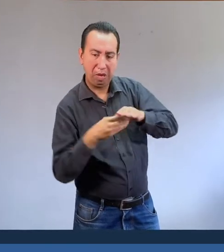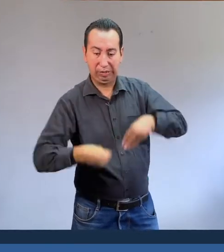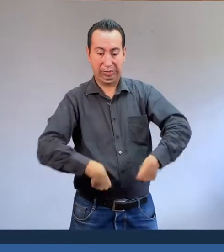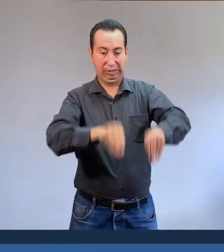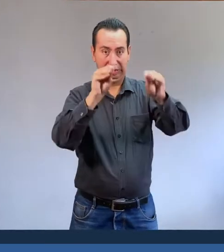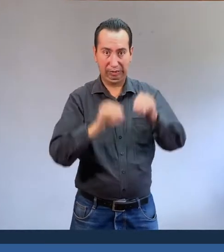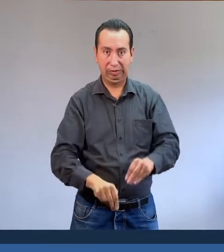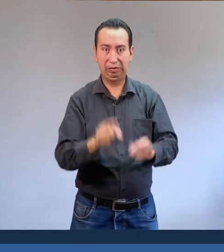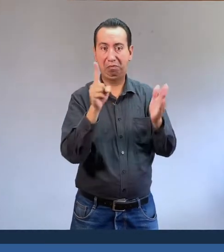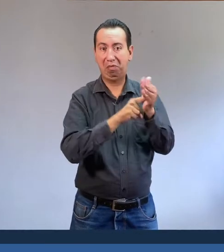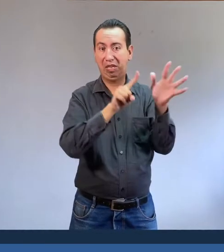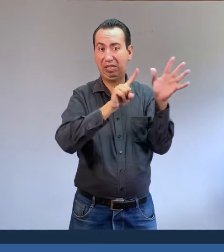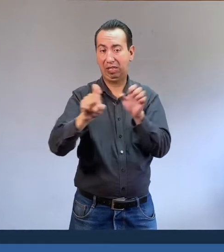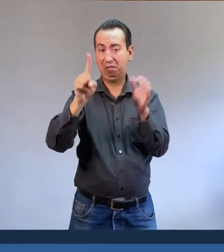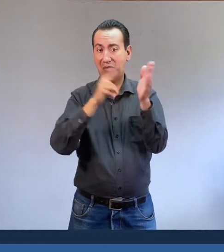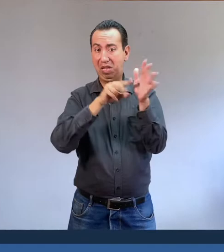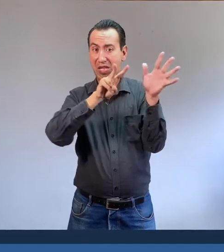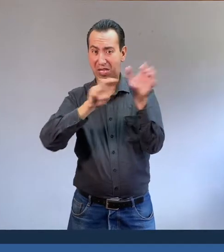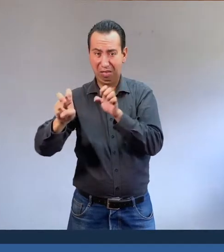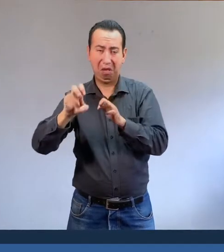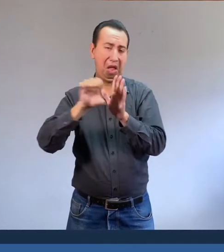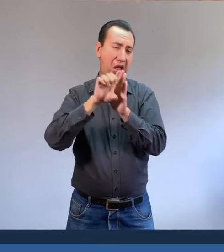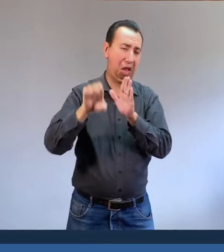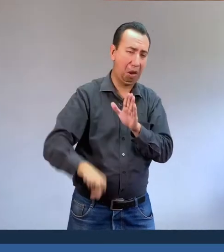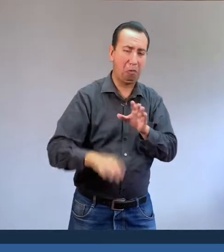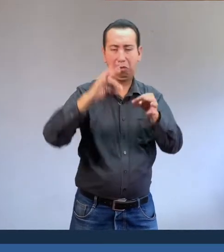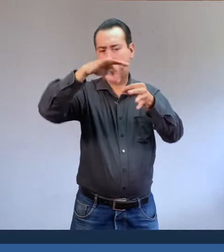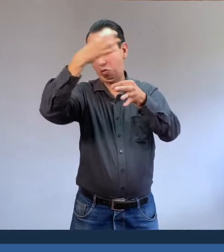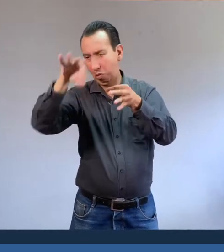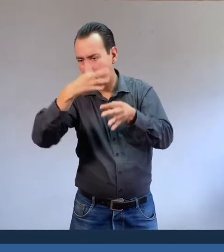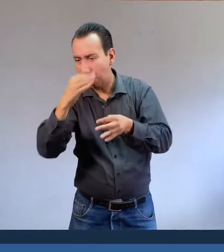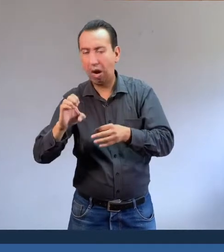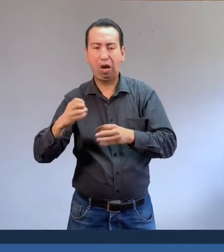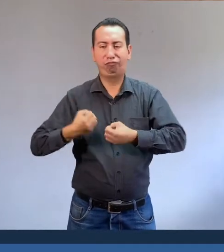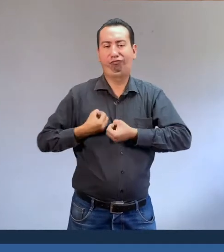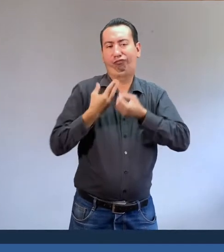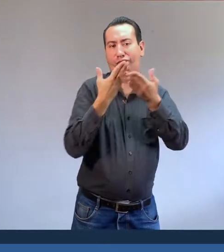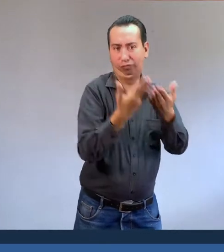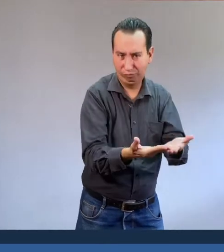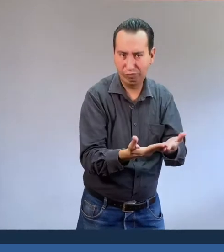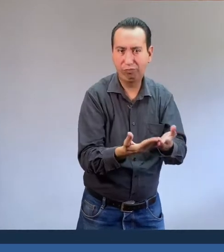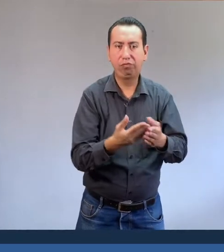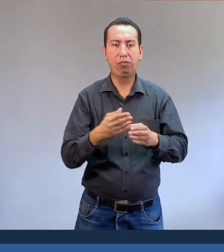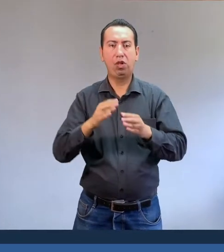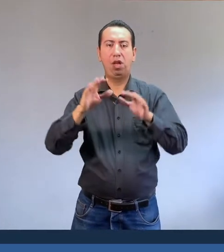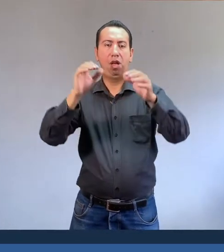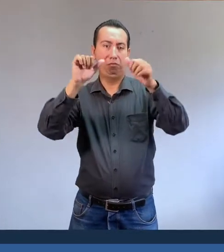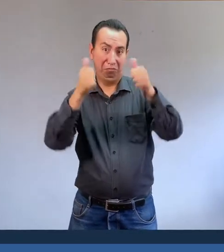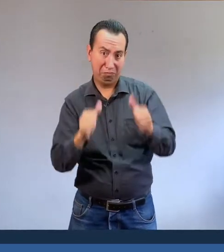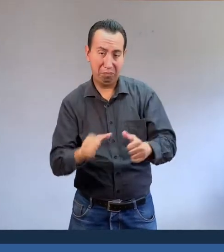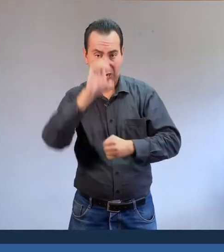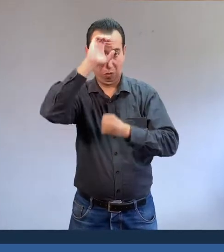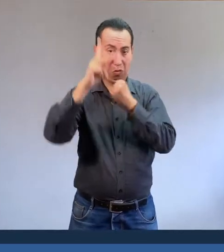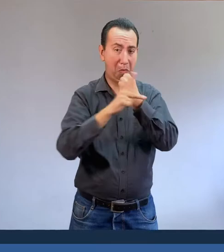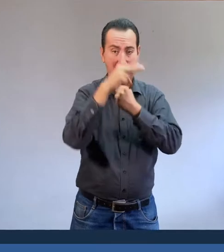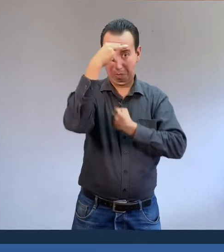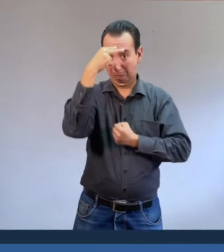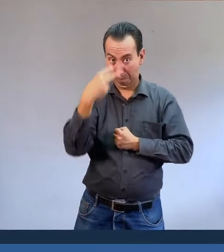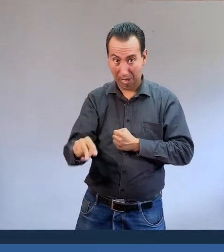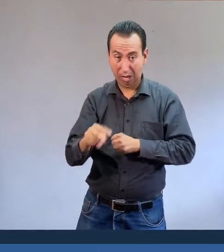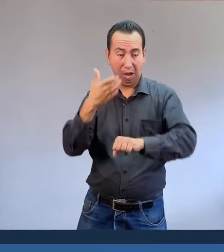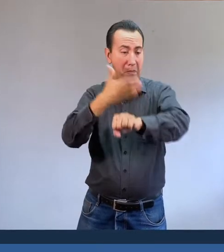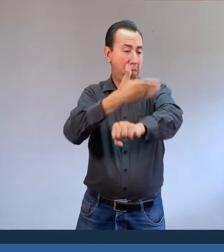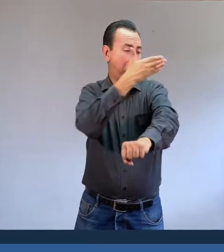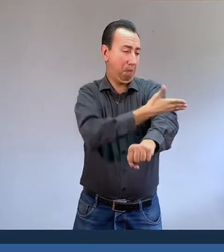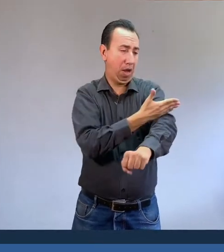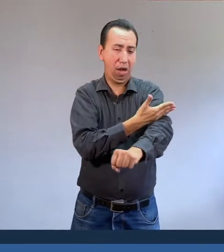siglos XVII, XVIII y artesanías. Por ejemplo, bordados, exvotos, cerámica mexicana y europea, talla en